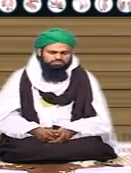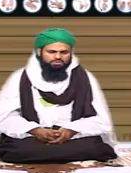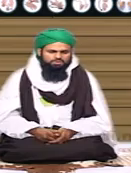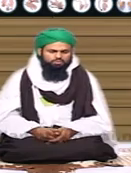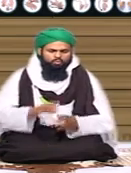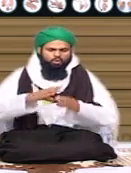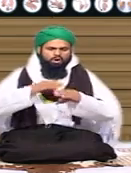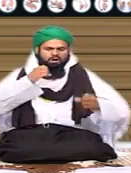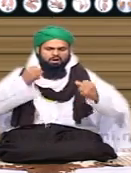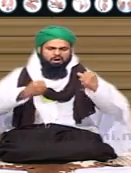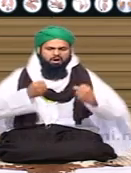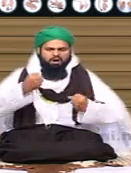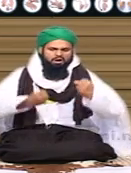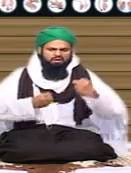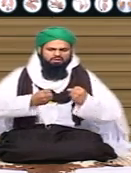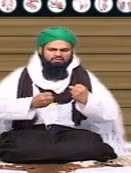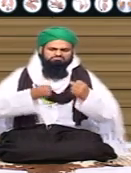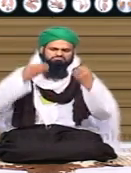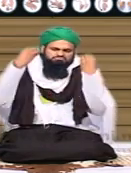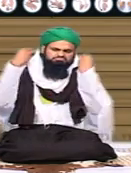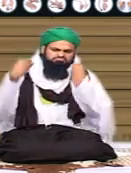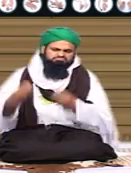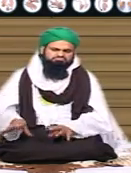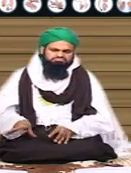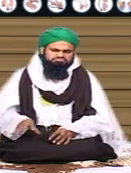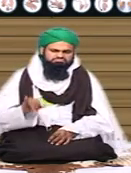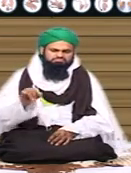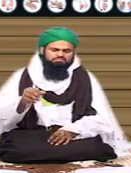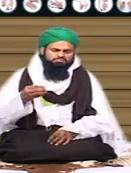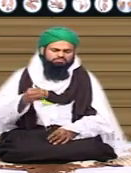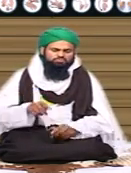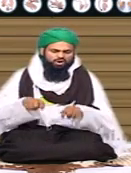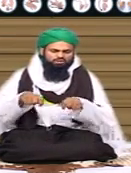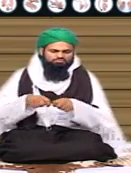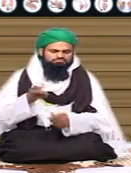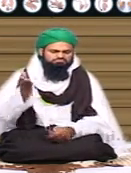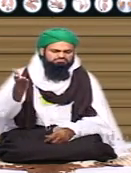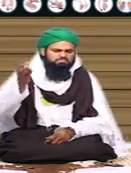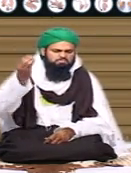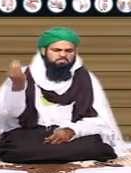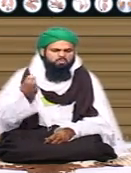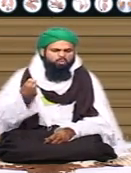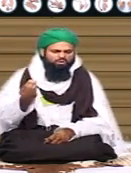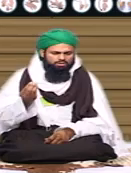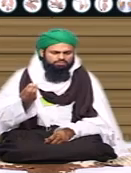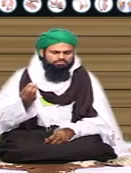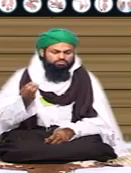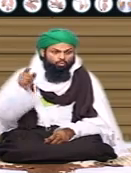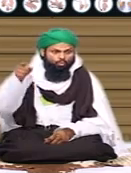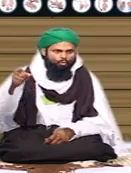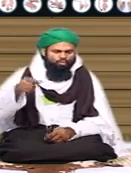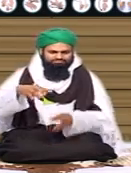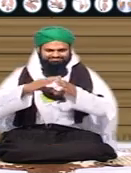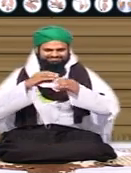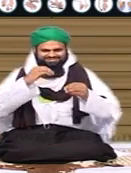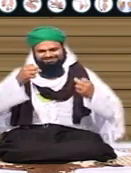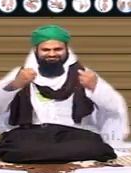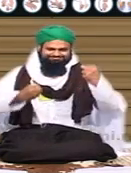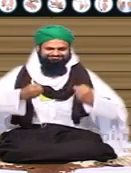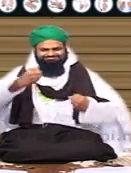سواری سست ہے، اس کی کار کھٹاڑا ہے، لوگ بولتے ہیں نا کنڈم کار ہے اس کی. اب وہ بیچارہ اپنے زوم میں اپنی